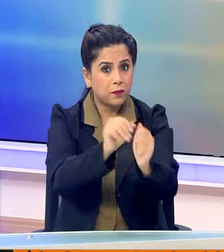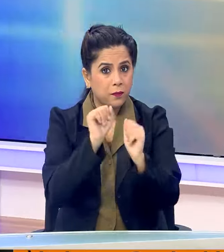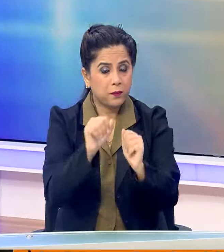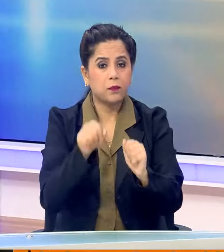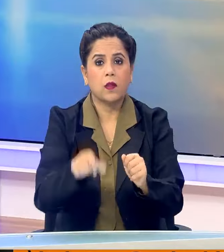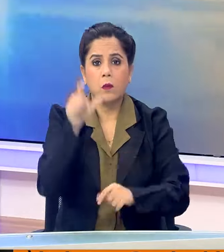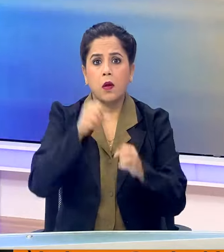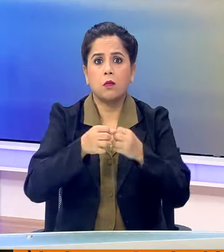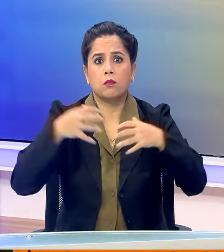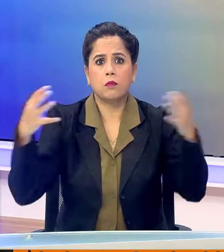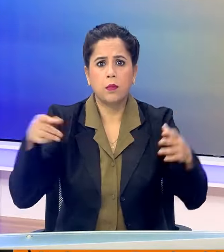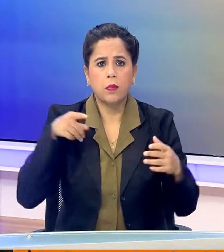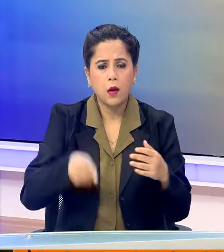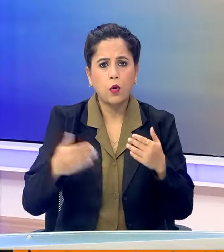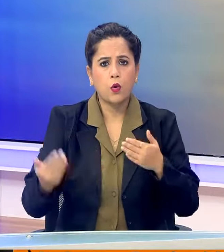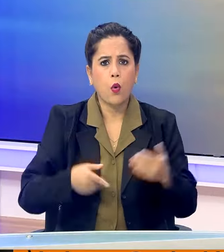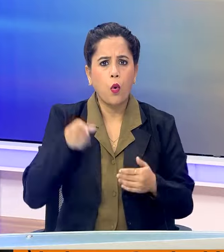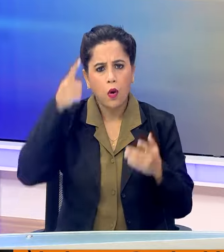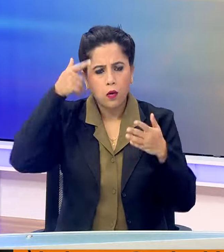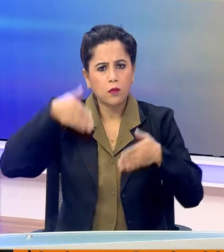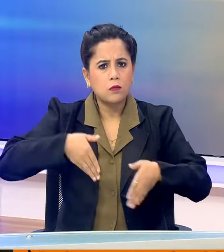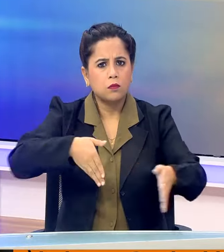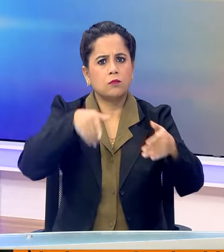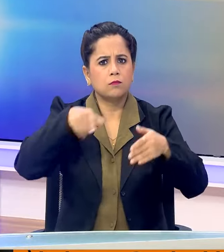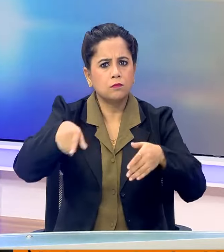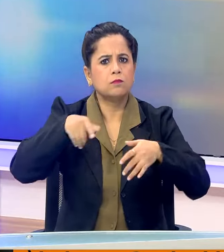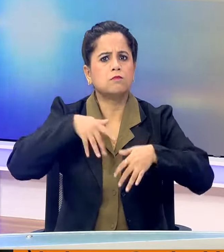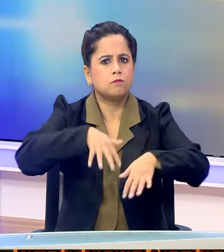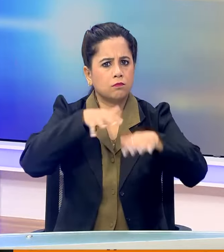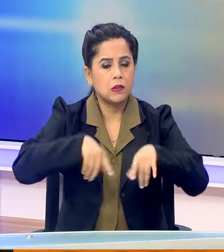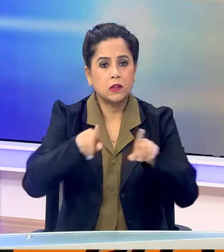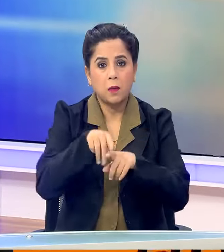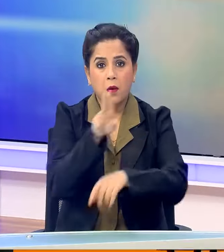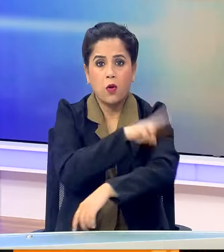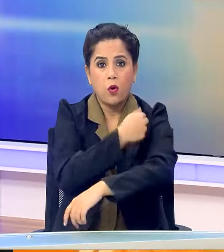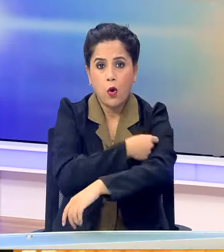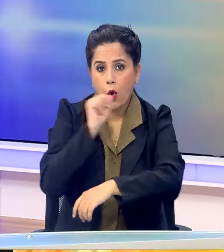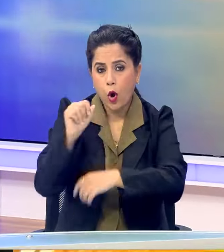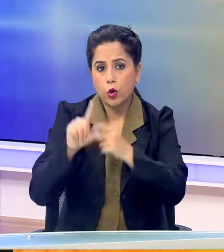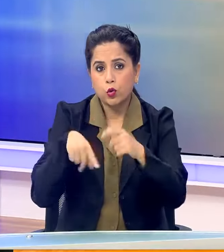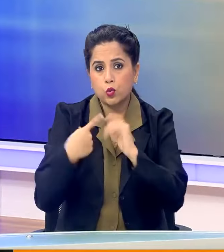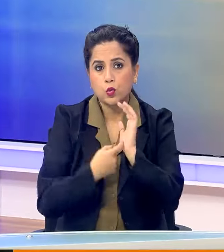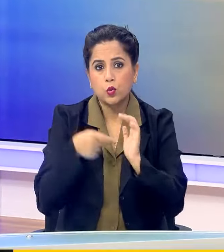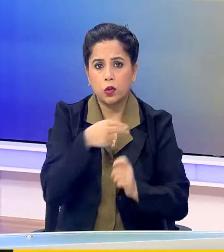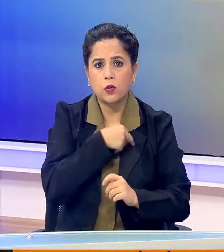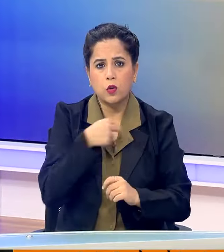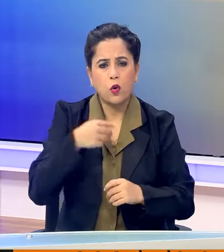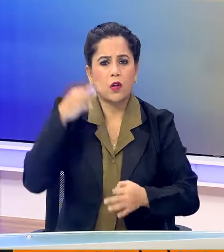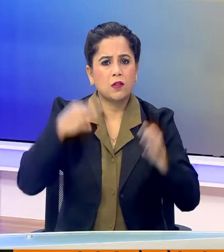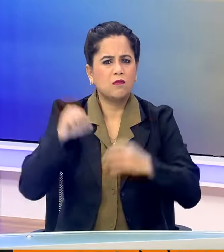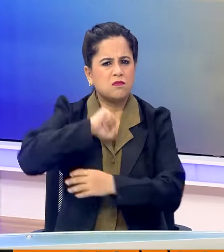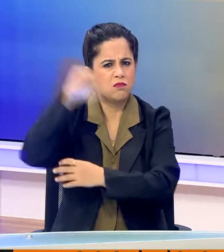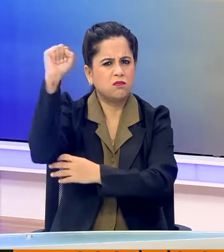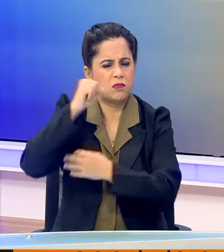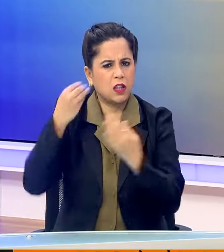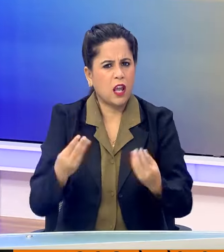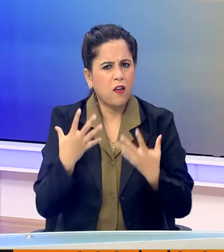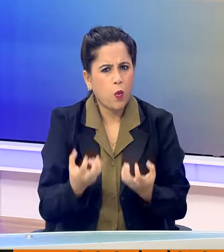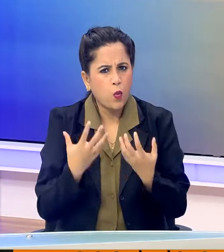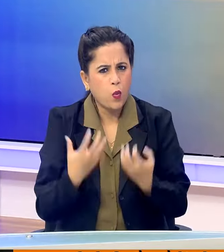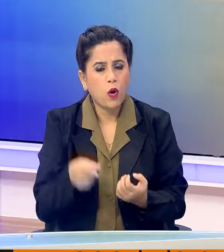बड़ी संख्या में लोग कोलकाता की सड़कों पर उतरे और उसी अस्पताल की जूनियर डॉक्टर के लिए न्याय की मांग की जो इस